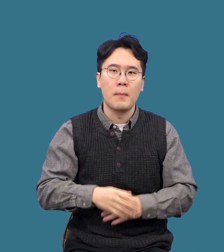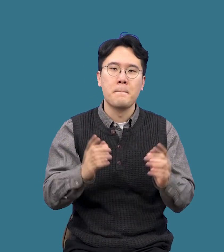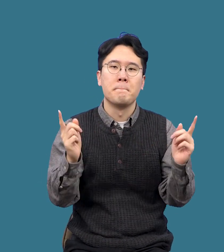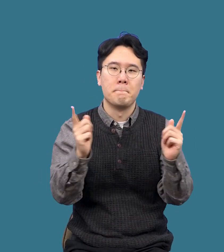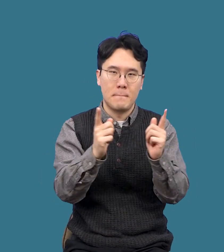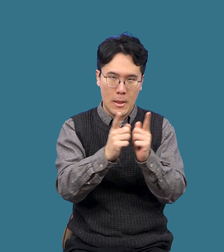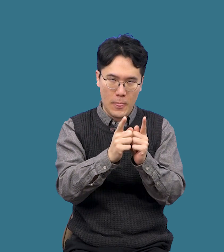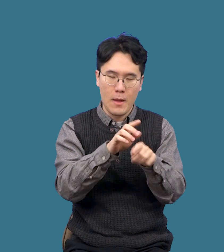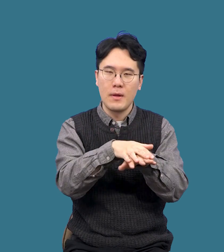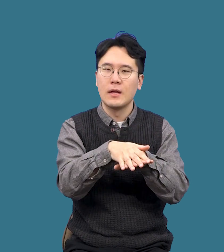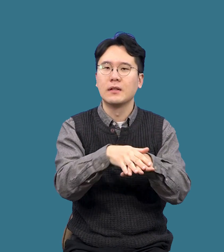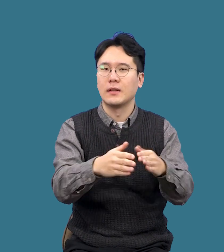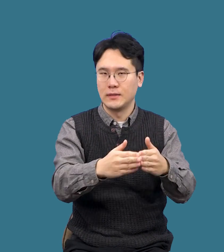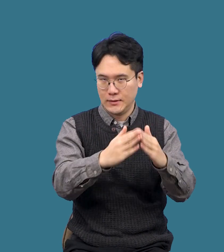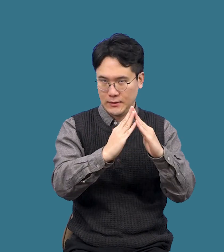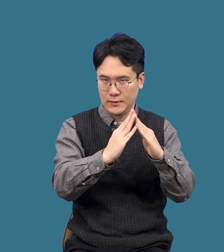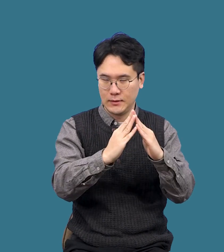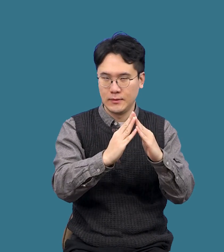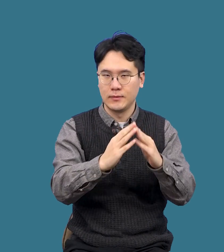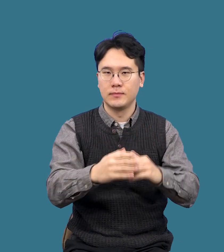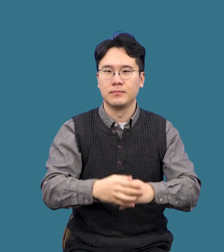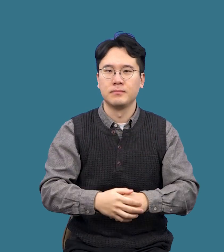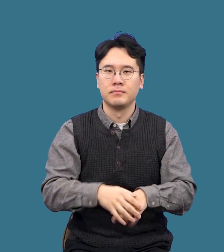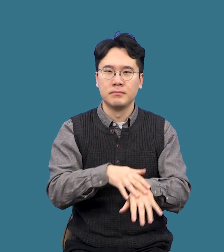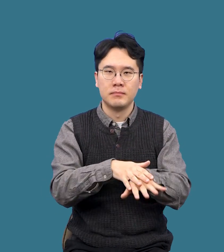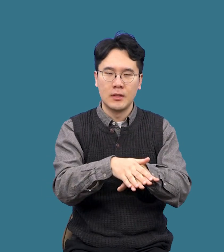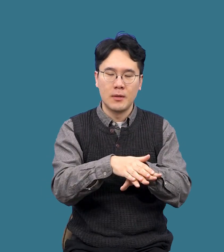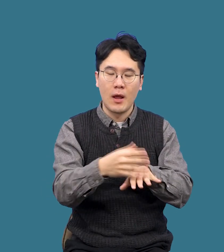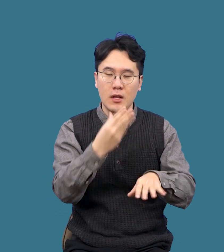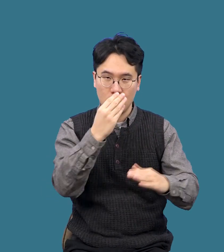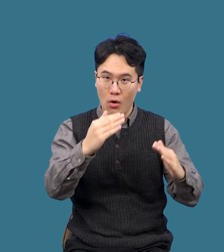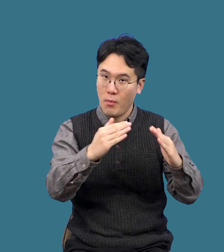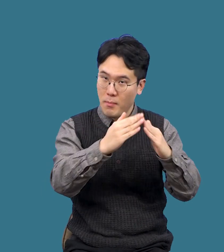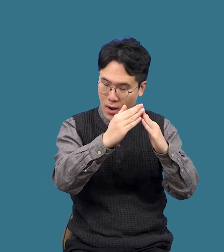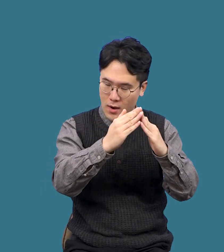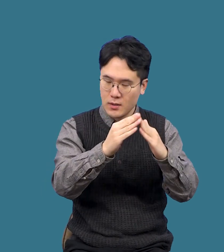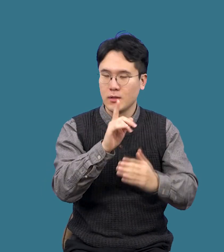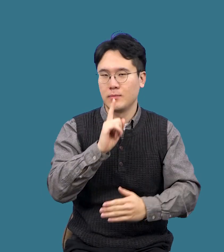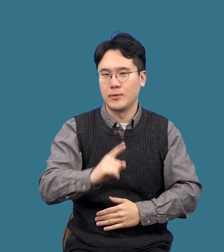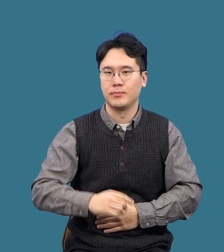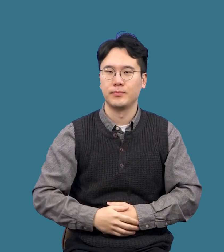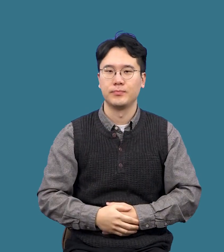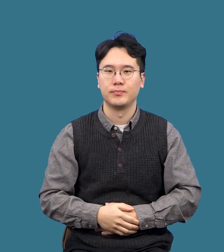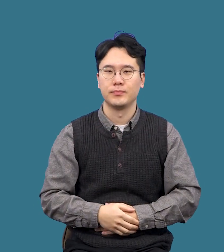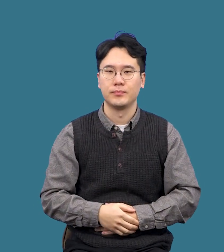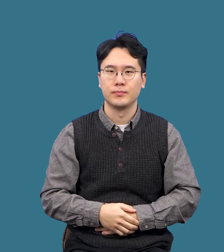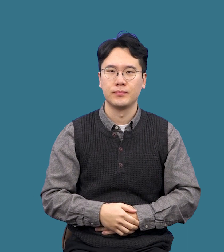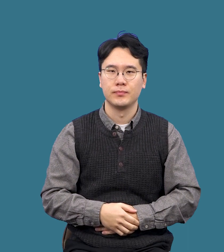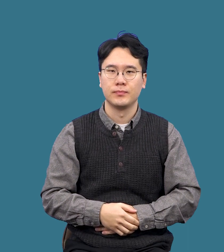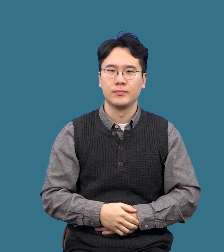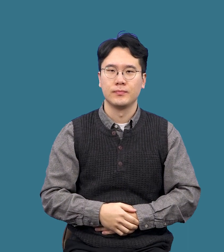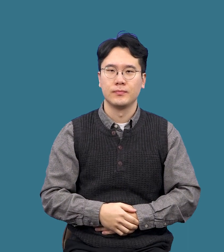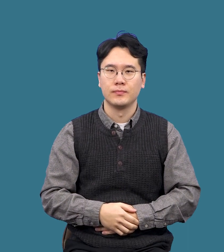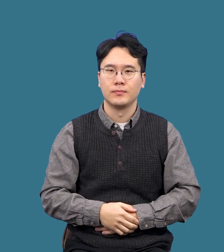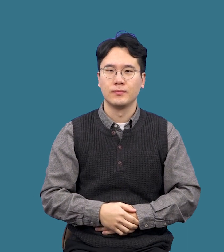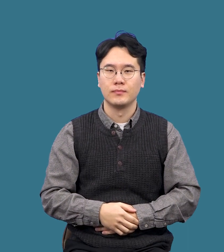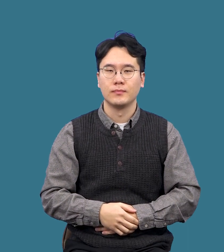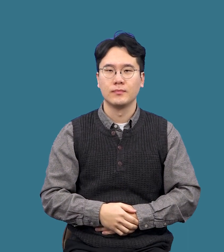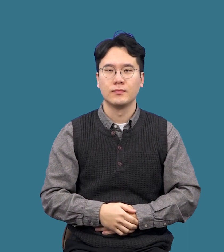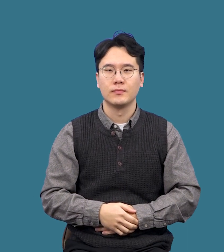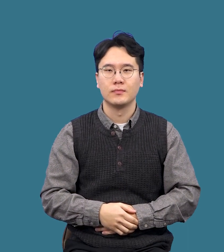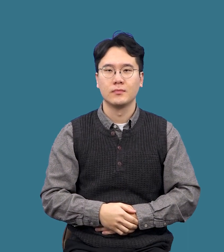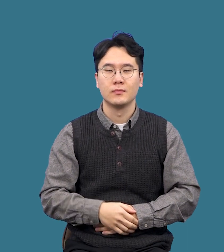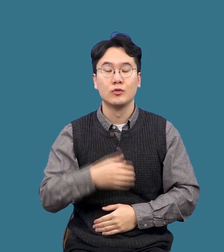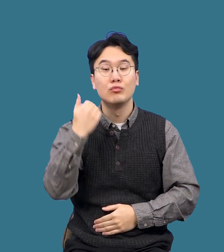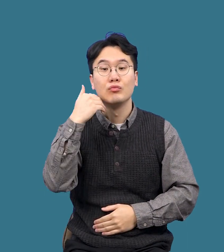텐트, 만남의 성막, 만남의 장막이라는 것입니다. 아니, 도대체